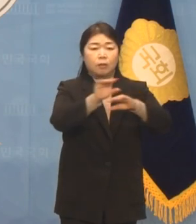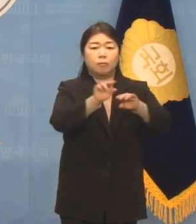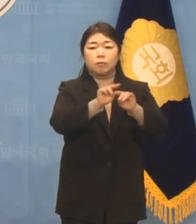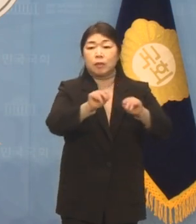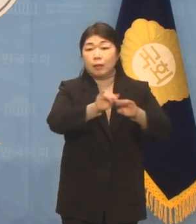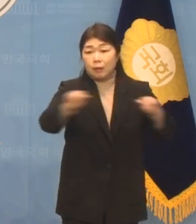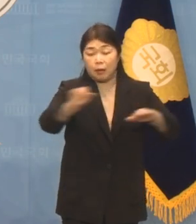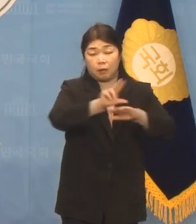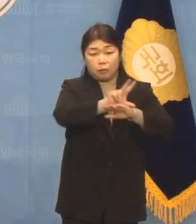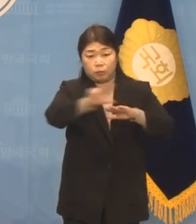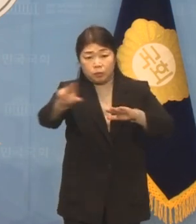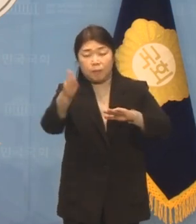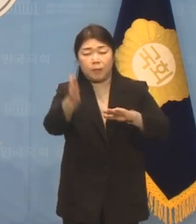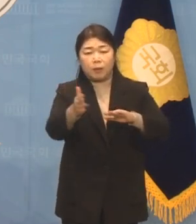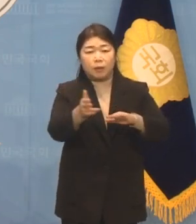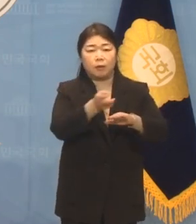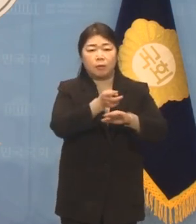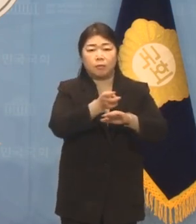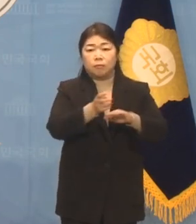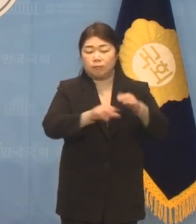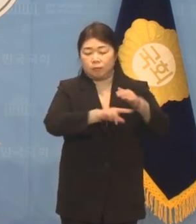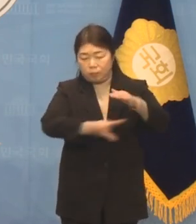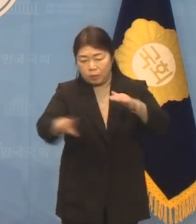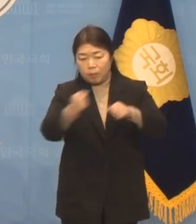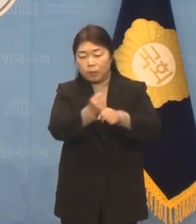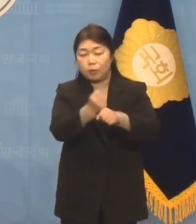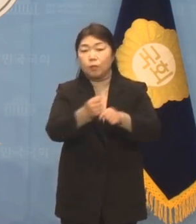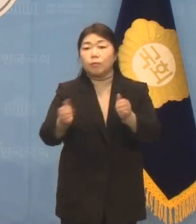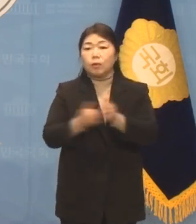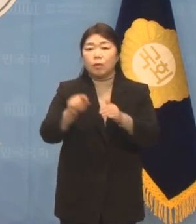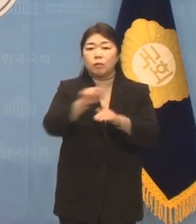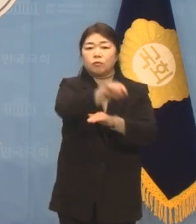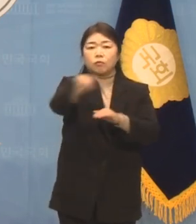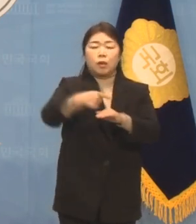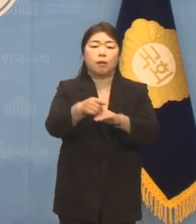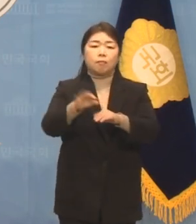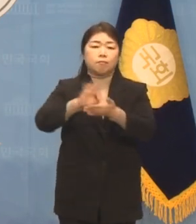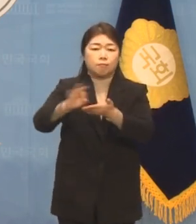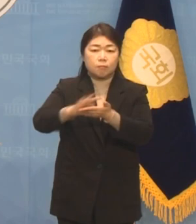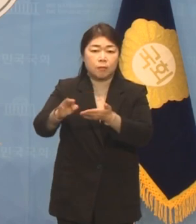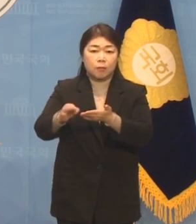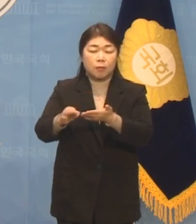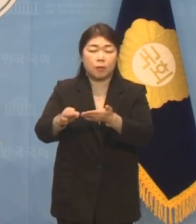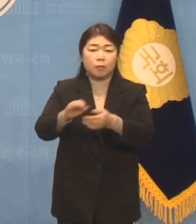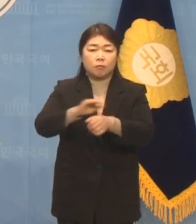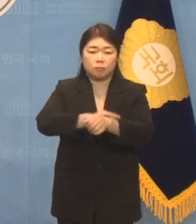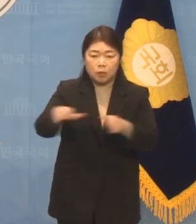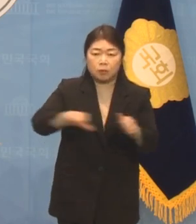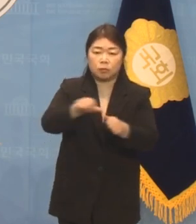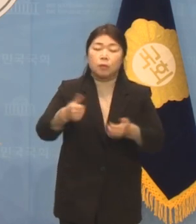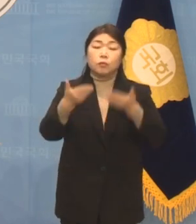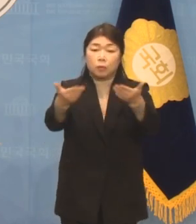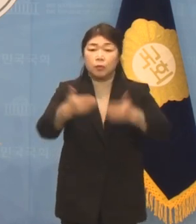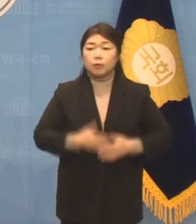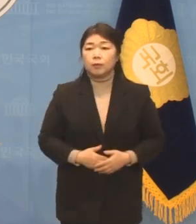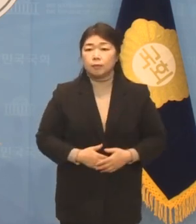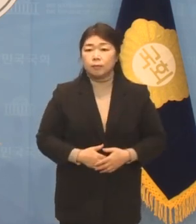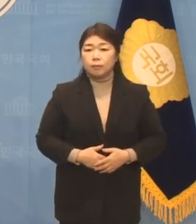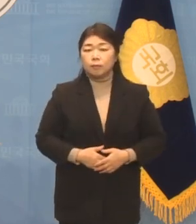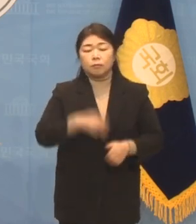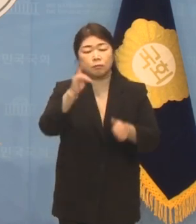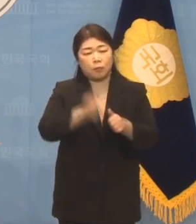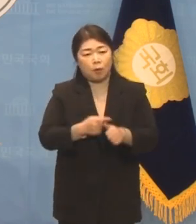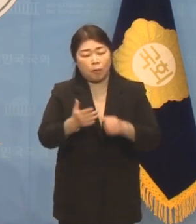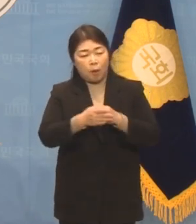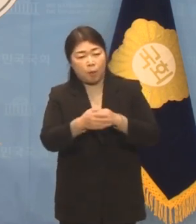쟁취한 결과입니다. 마포는 이제 서울 강북권의 중심 거점, 누구나 살고 싶은 곳이